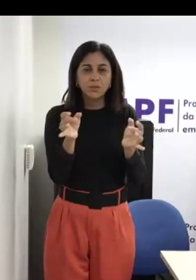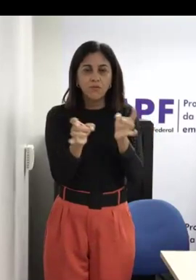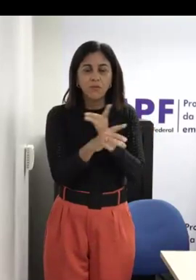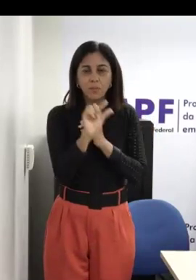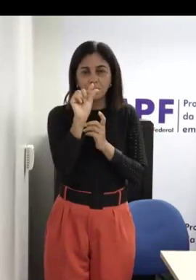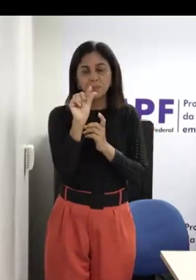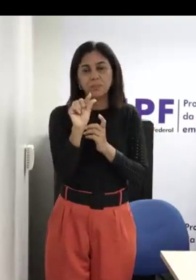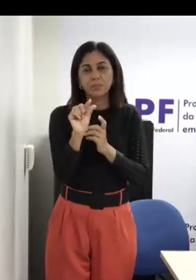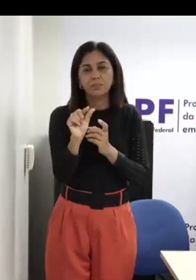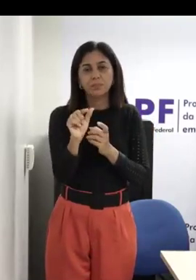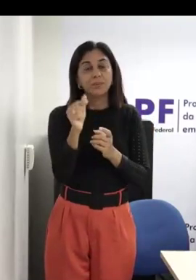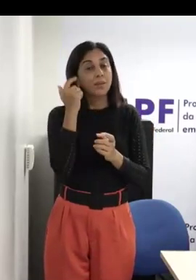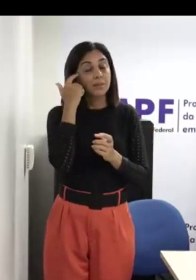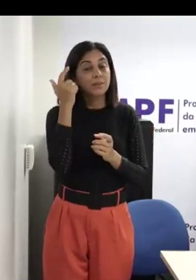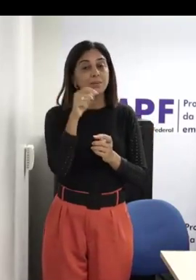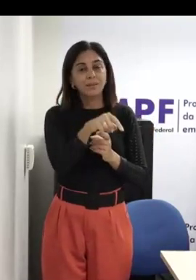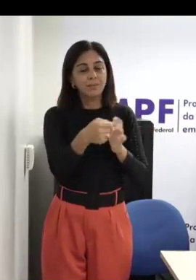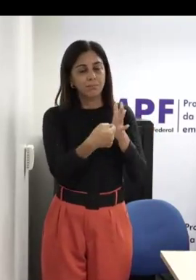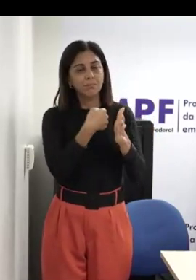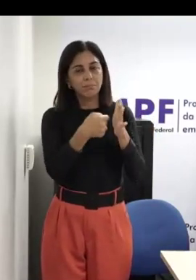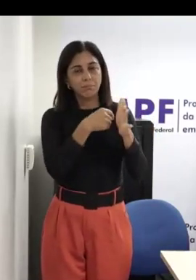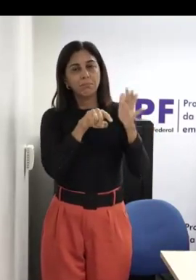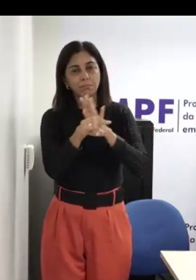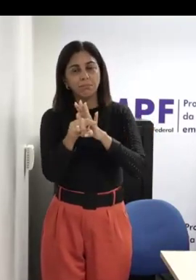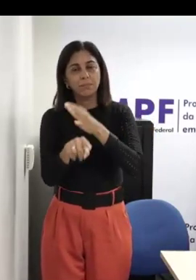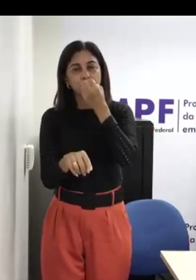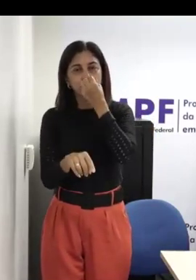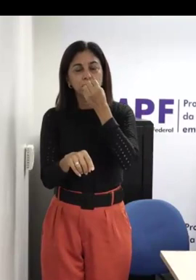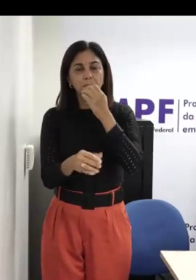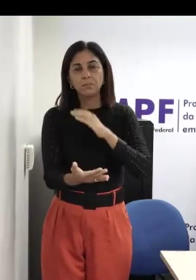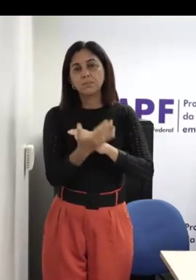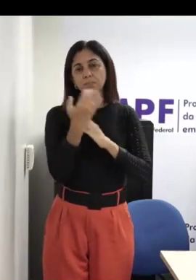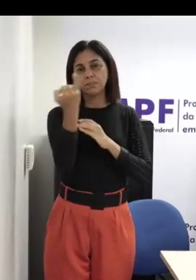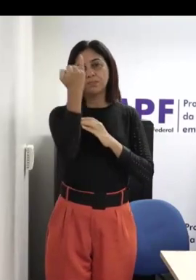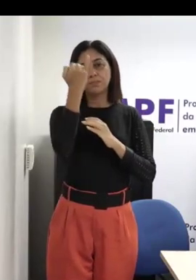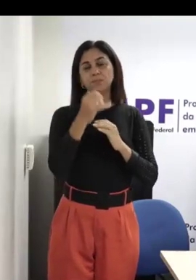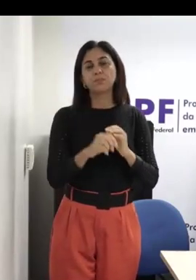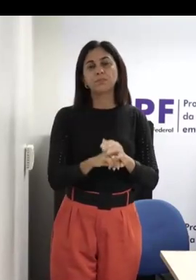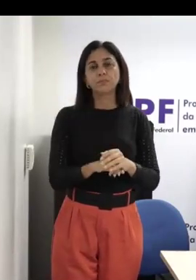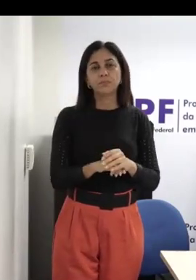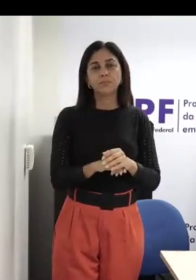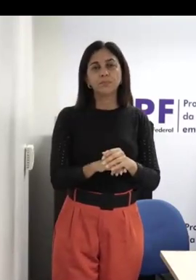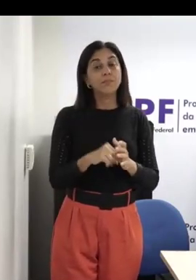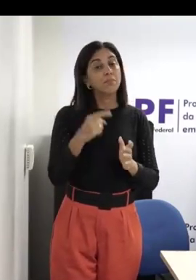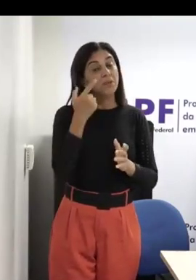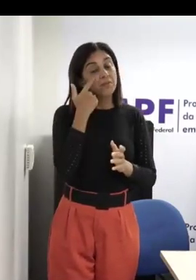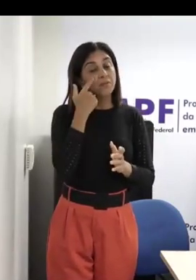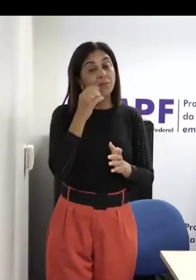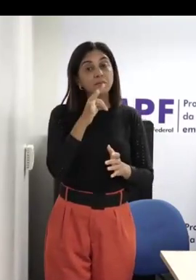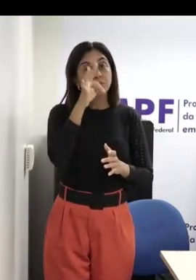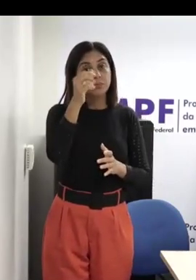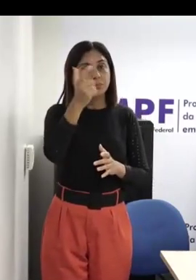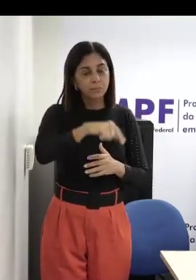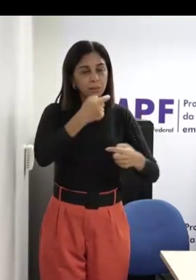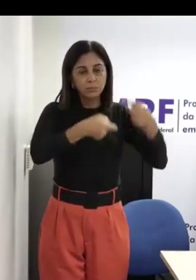as perguntas tenham sido pertinentes e fico à disposição também paraas outras oportunidades de